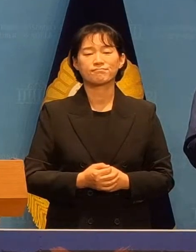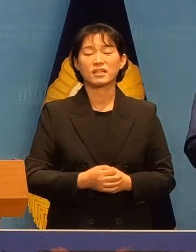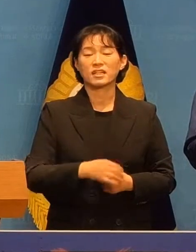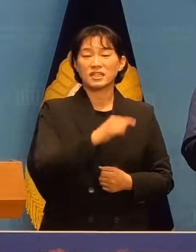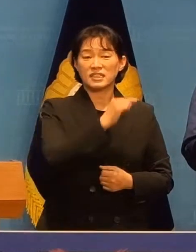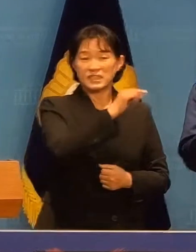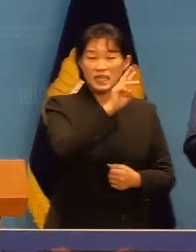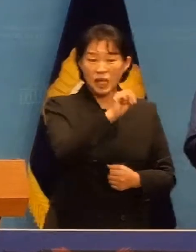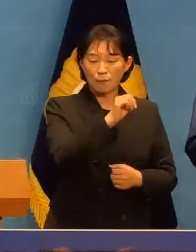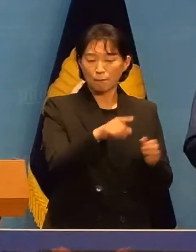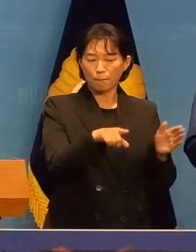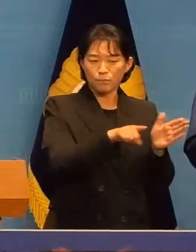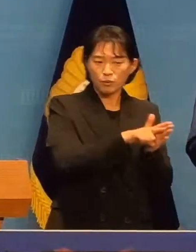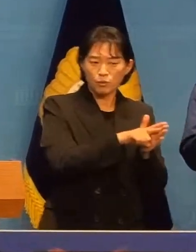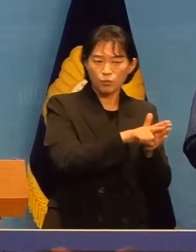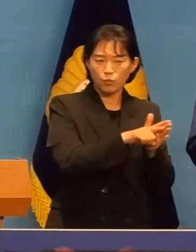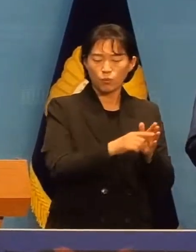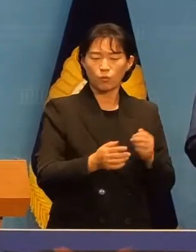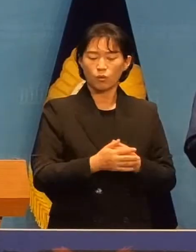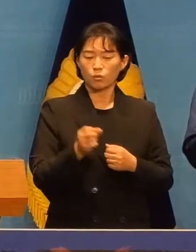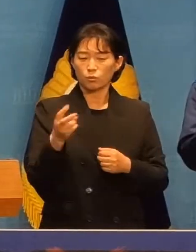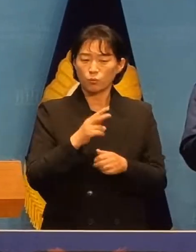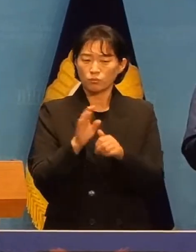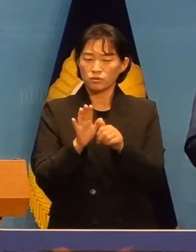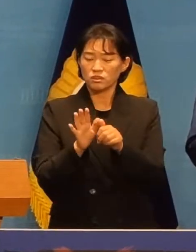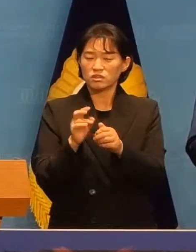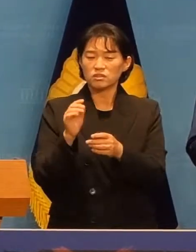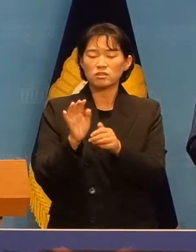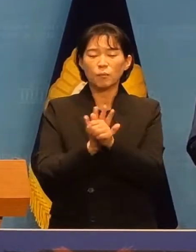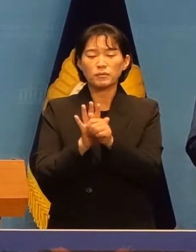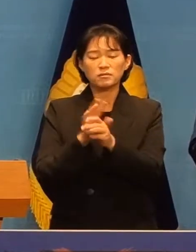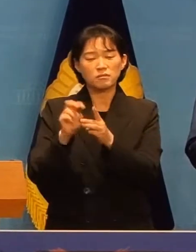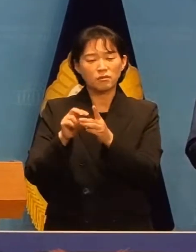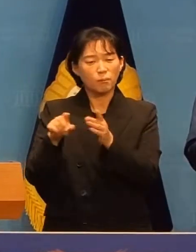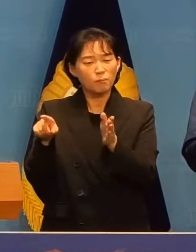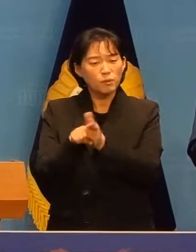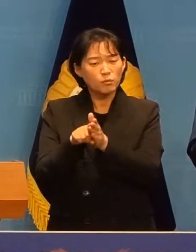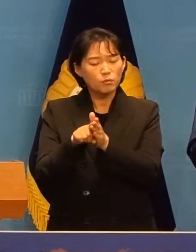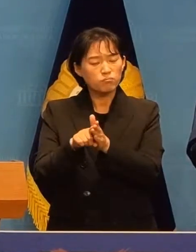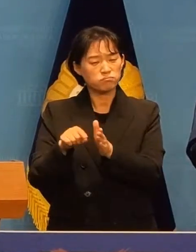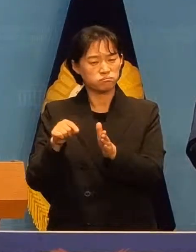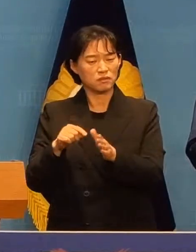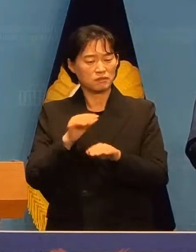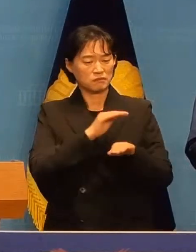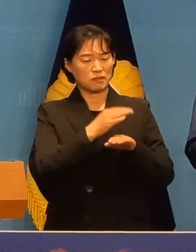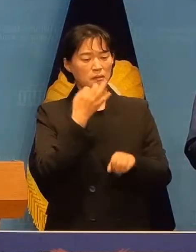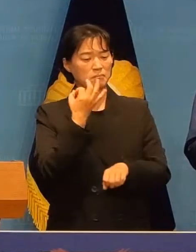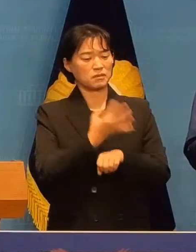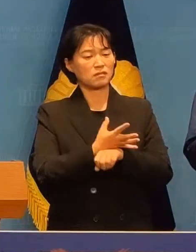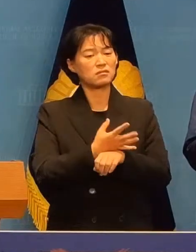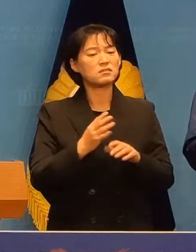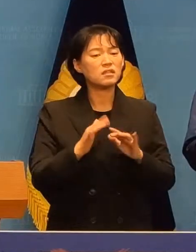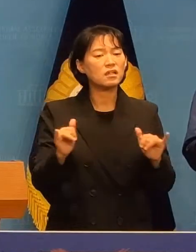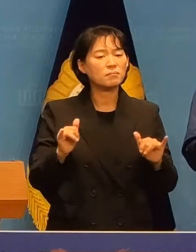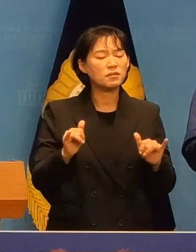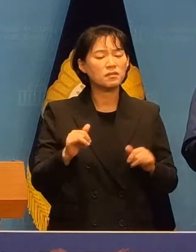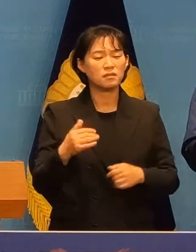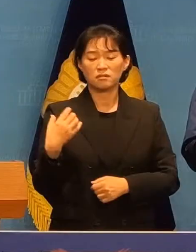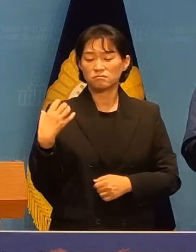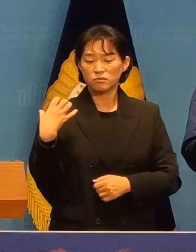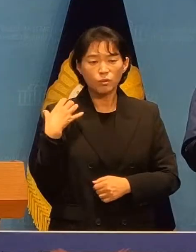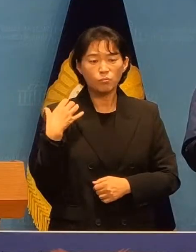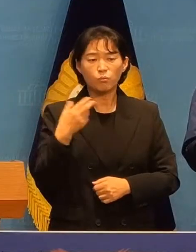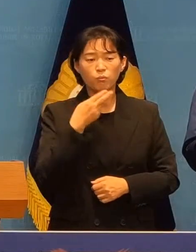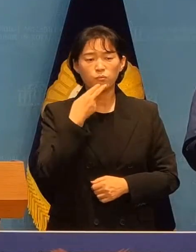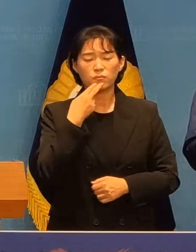GM을 믿고 그리고 직영 서비스 센터를 믿고 구매한 소비자들에게 대한 책임은 외면하는 것이고